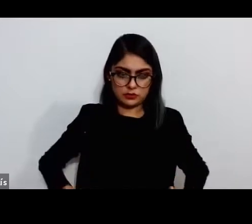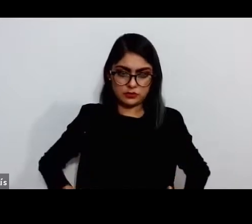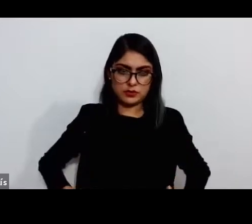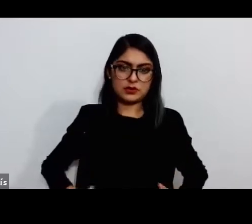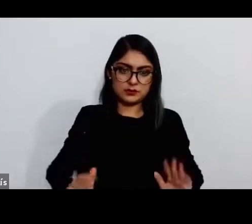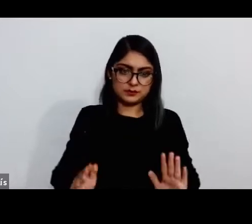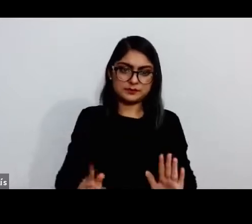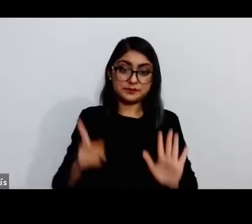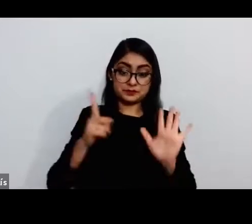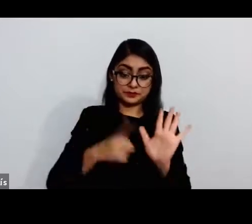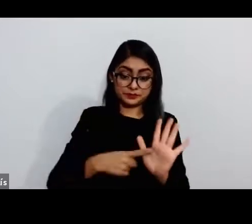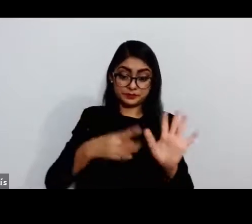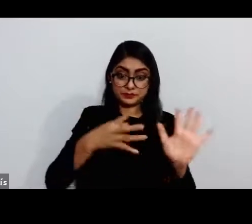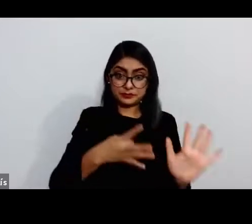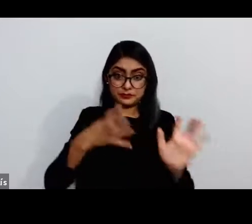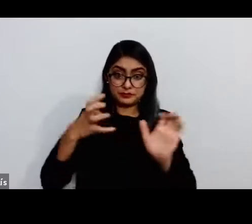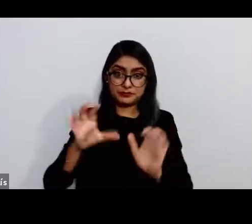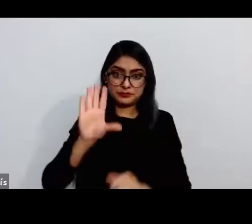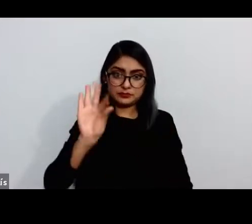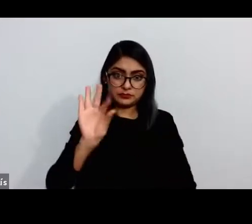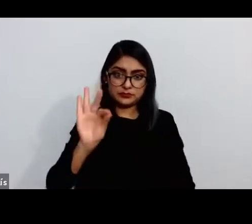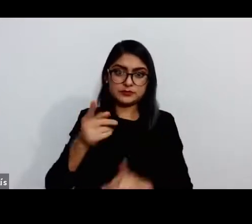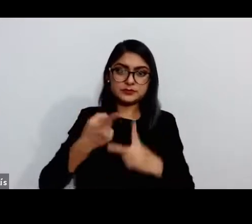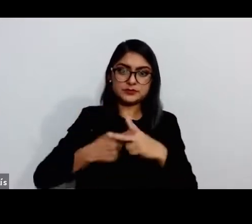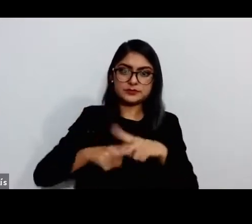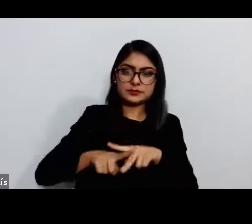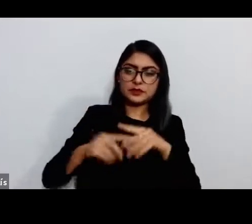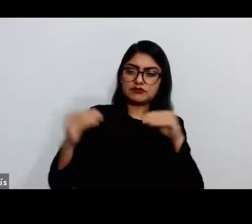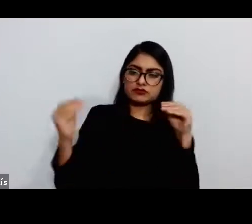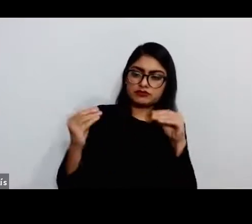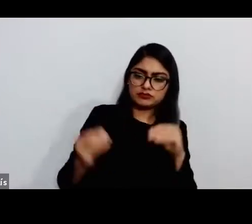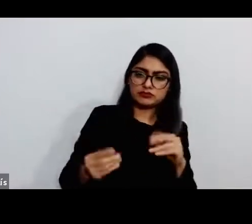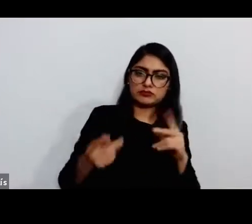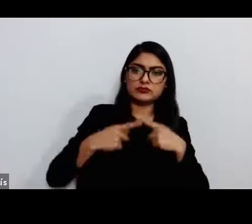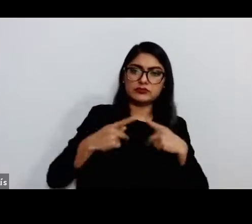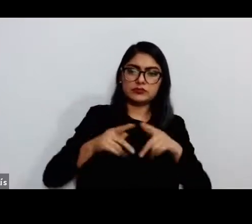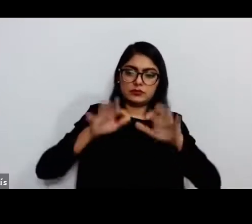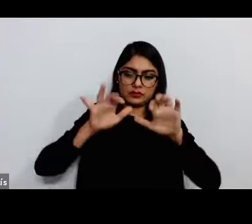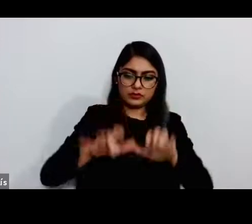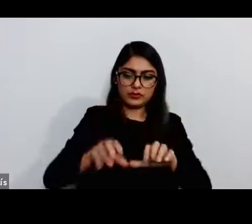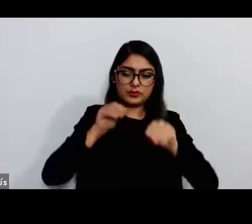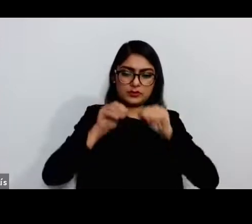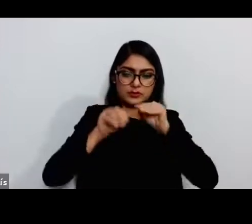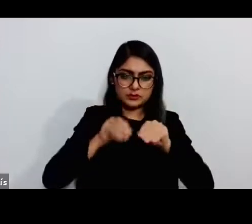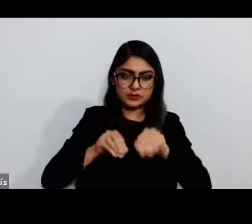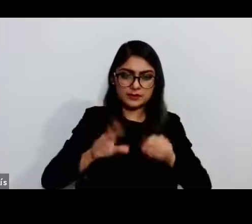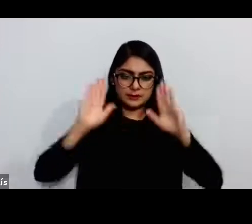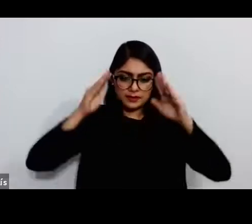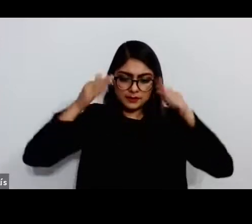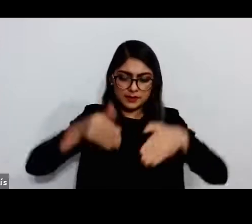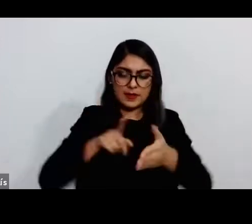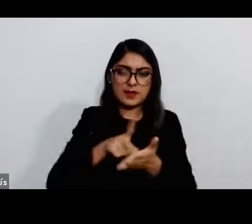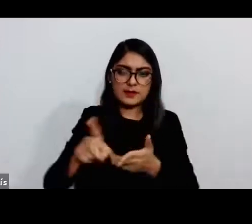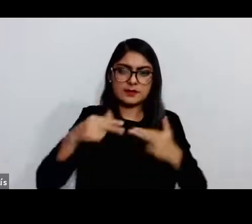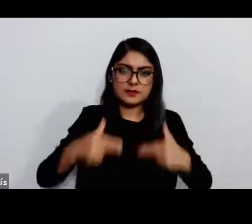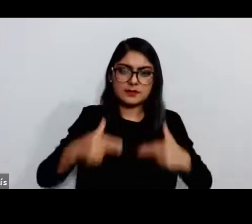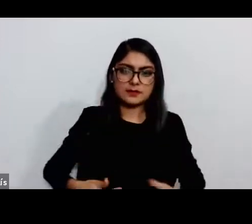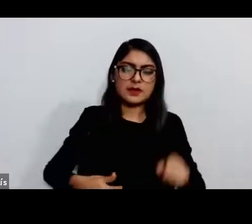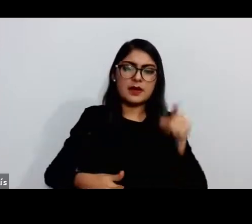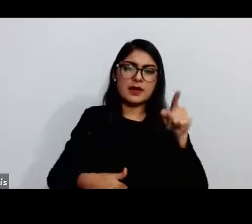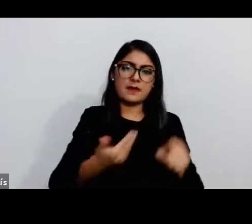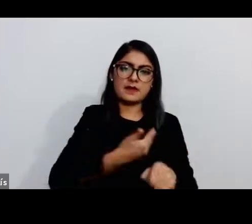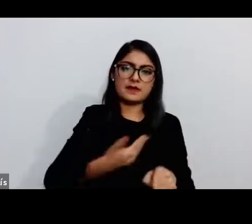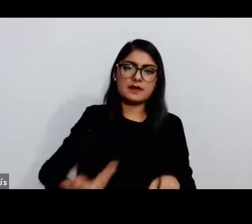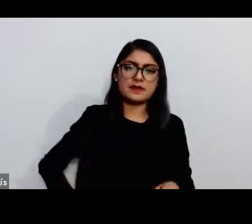1940, hay discusiones, son los primeros documentos en los que se refleja la noción de derechos humanos. El presidente Roosevelt en Estados Unidos